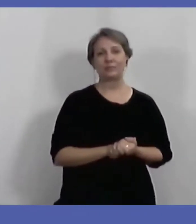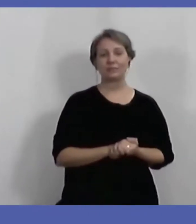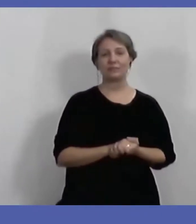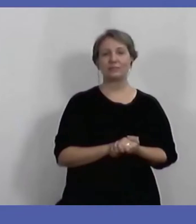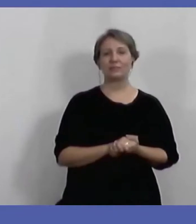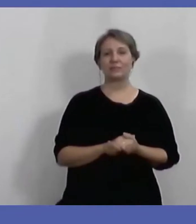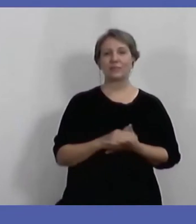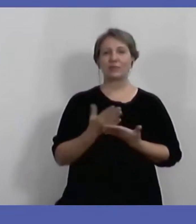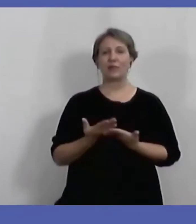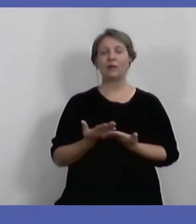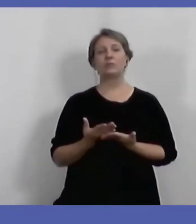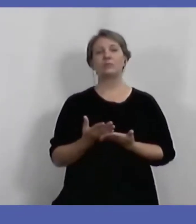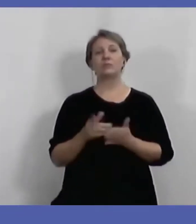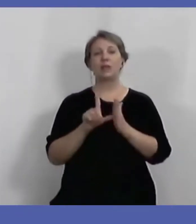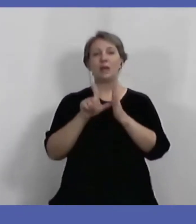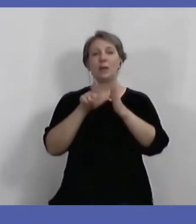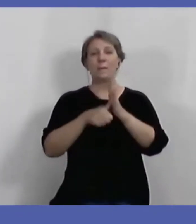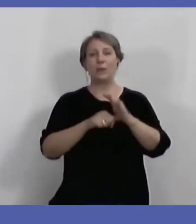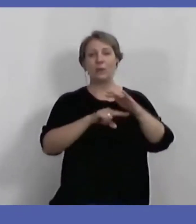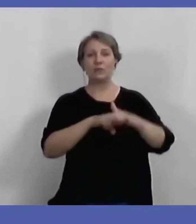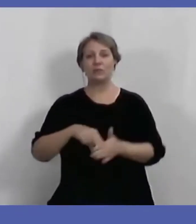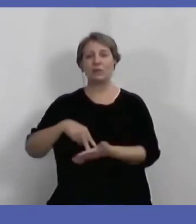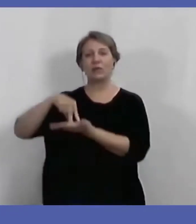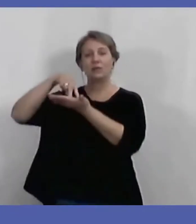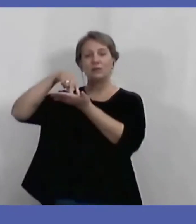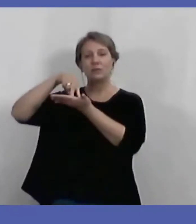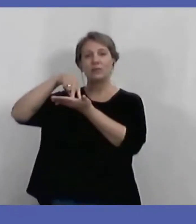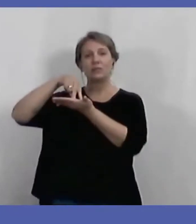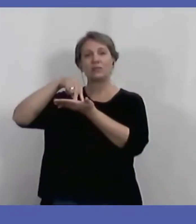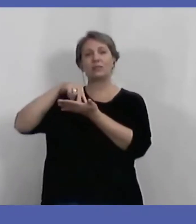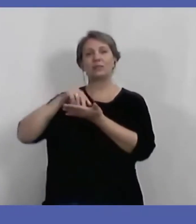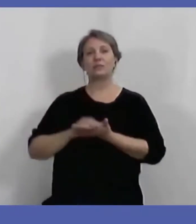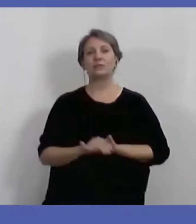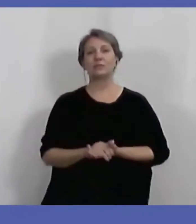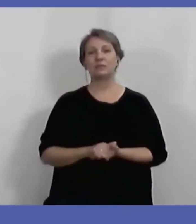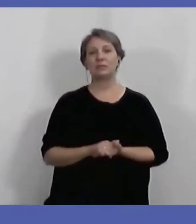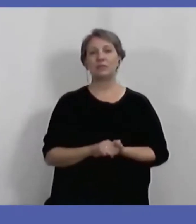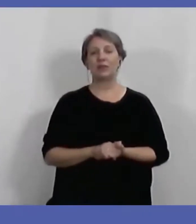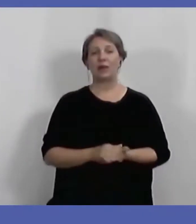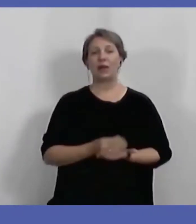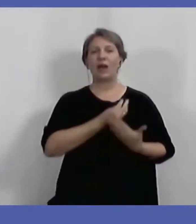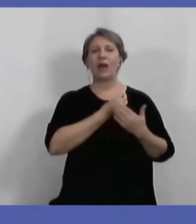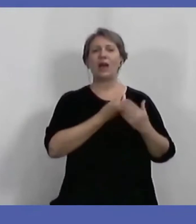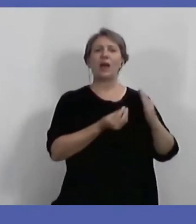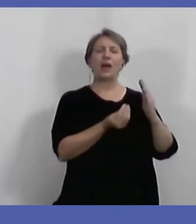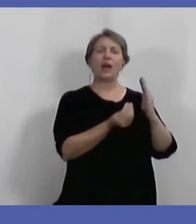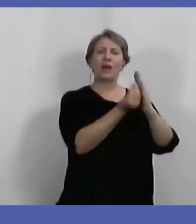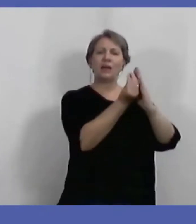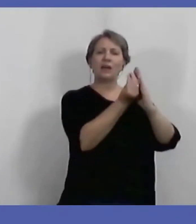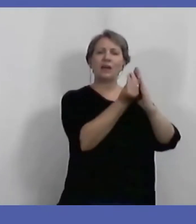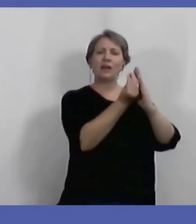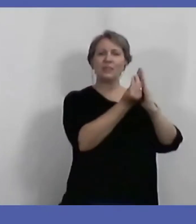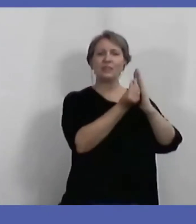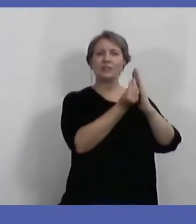constituída, e você vai perguntar: o que é a vida da igreja afinal? A vida da igreja é seguir o